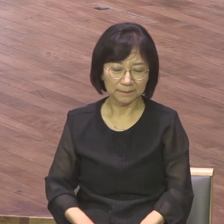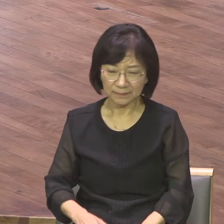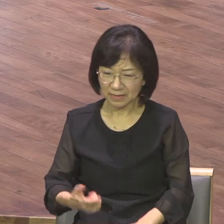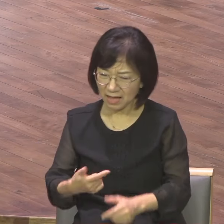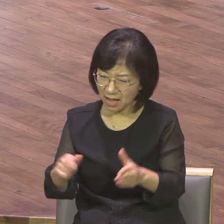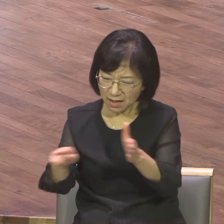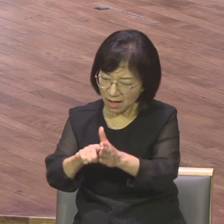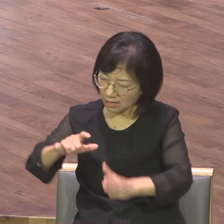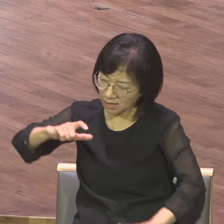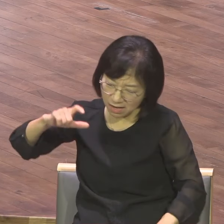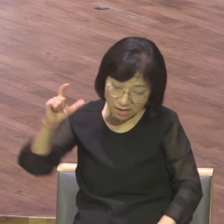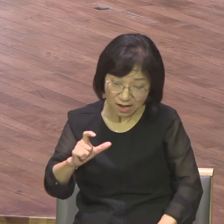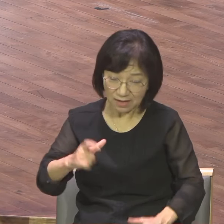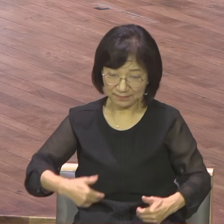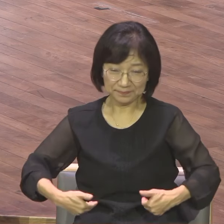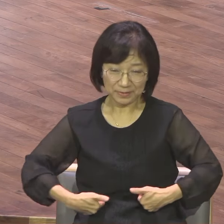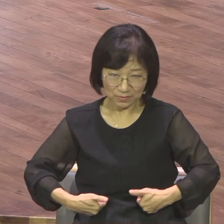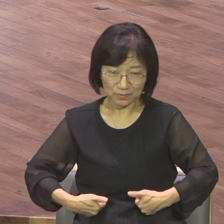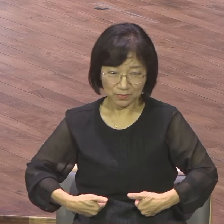굳게 믿음을 가져라고.